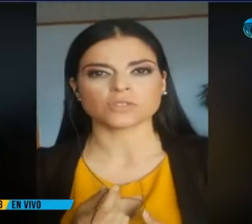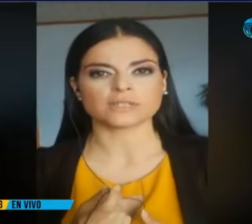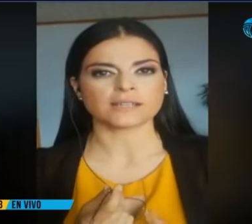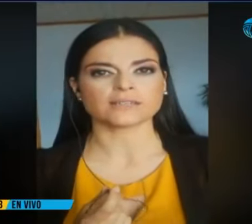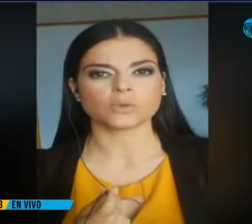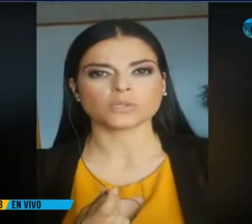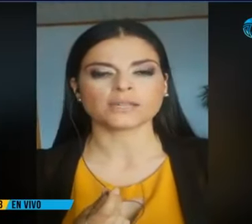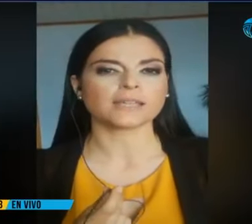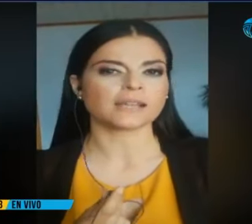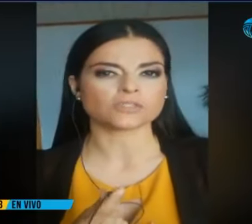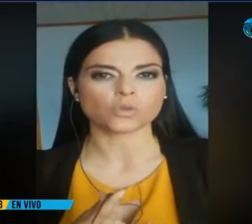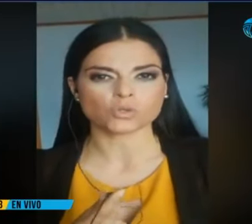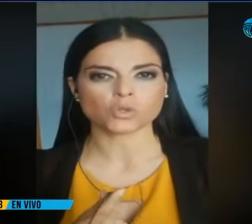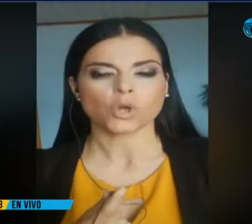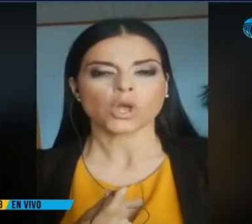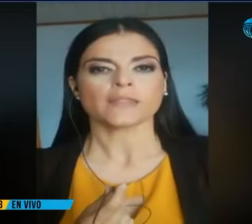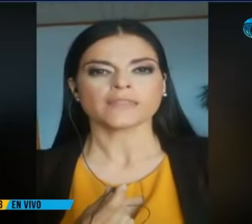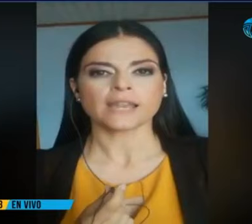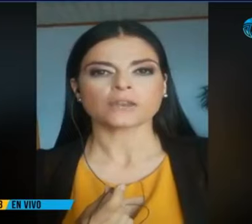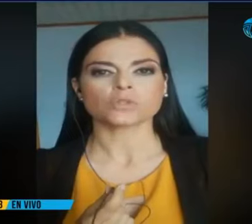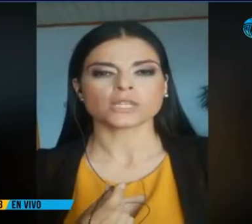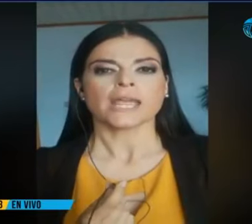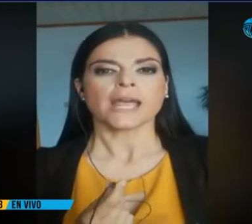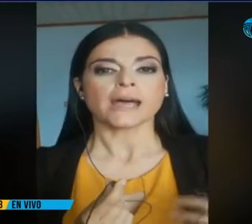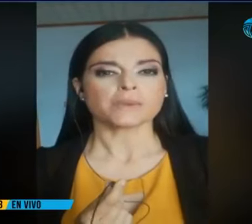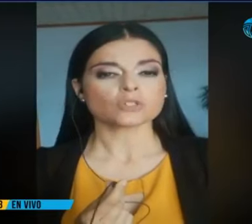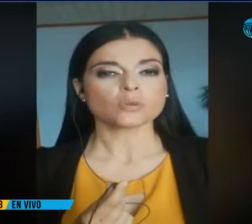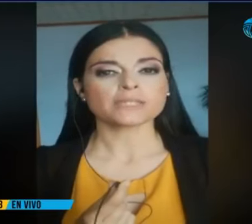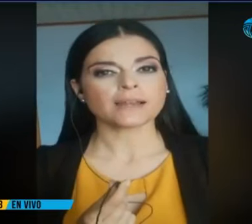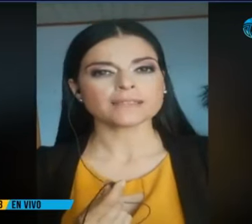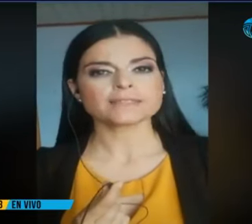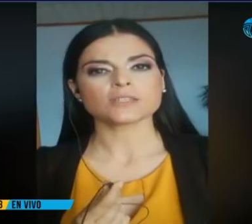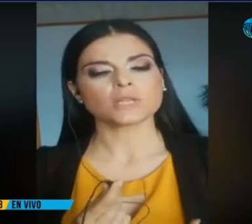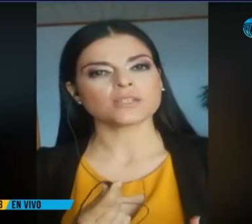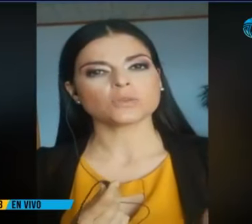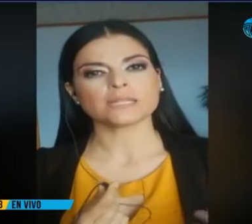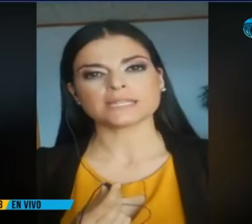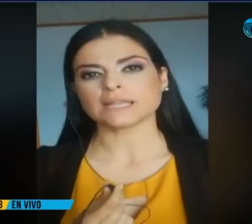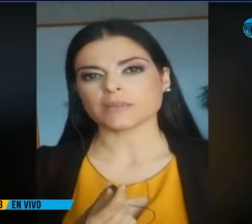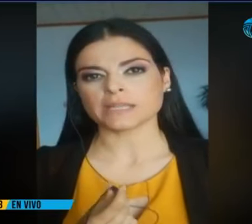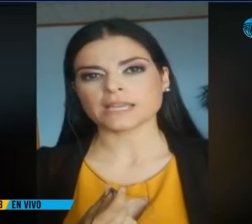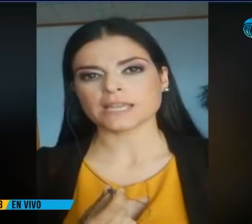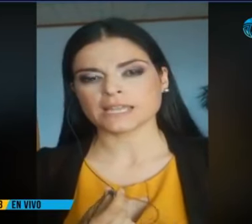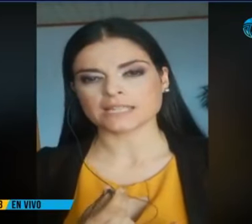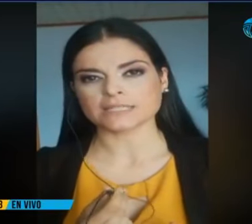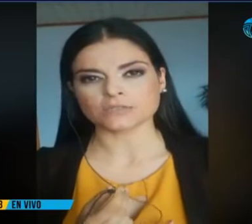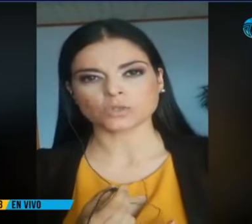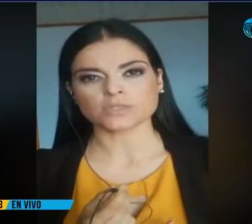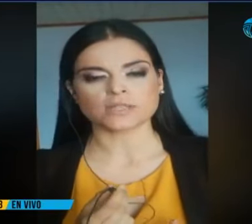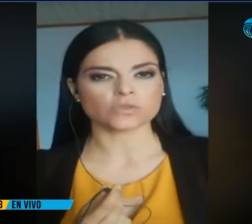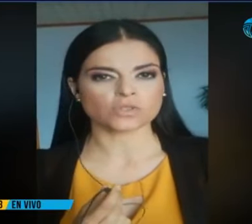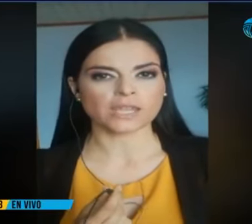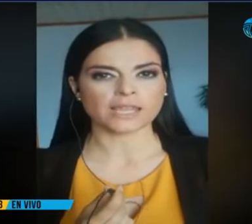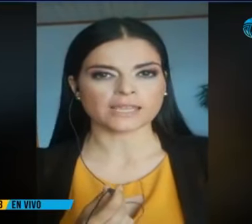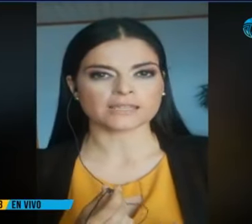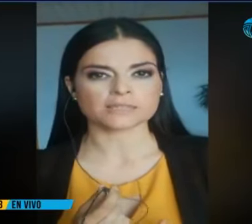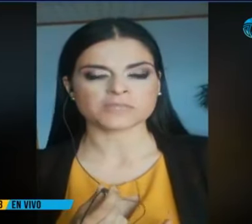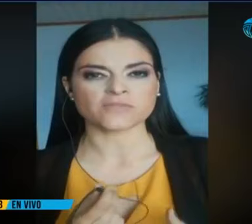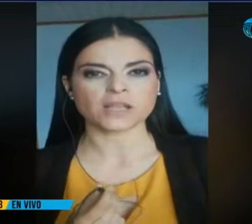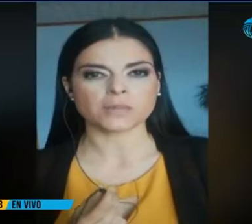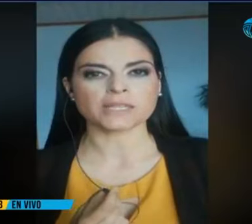nuestras ediciones a las 5:30 y a las 8 de la noche. Además, comentarles que a eso de las 9:30 de la mañana en el centro de San